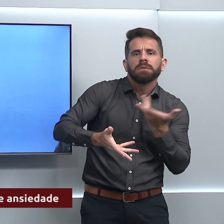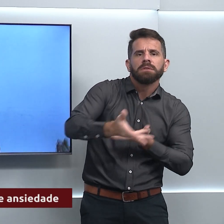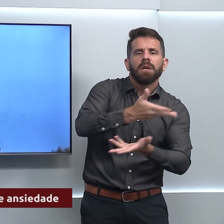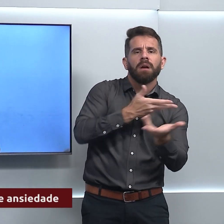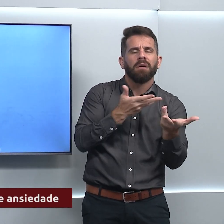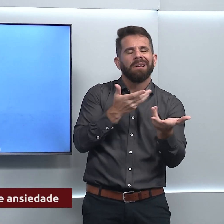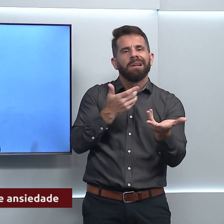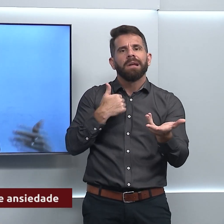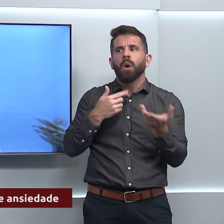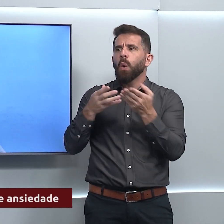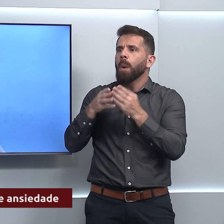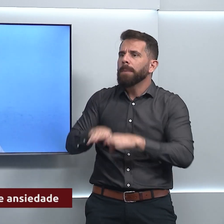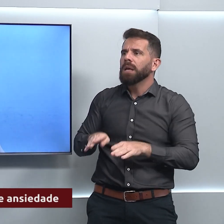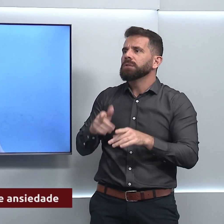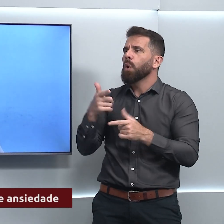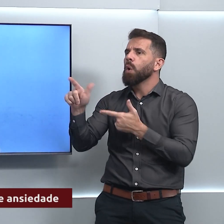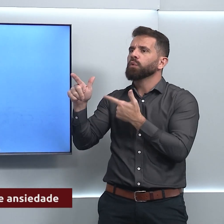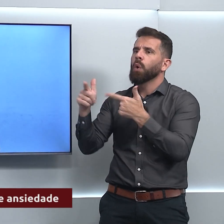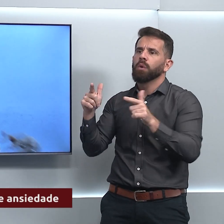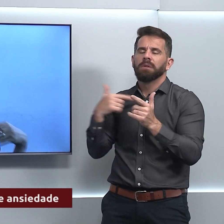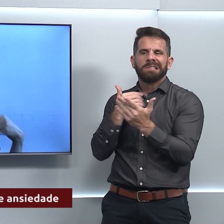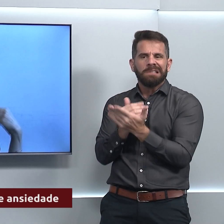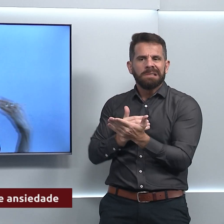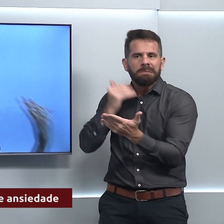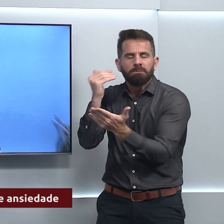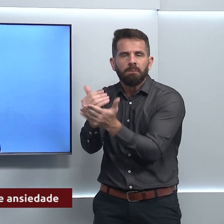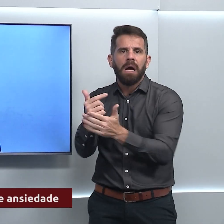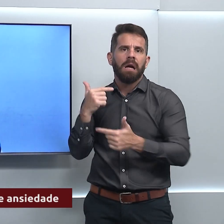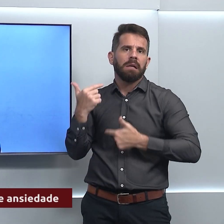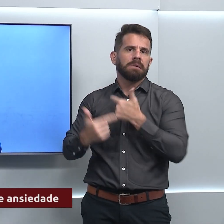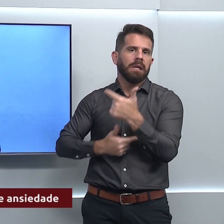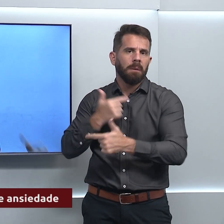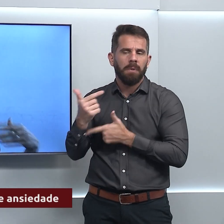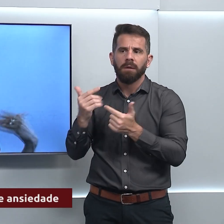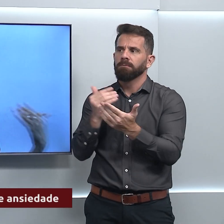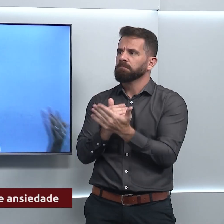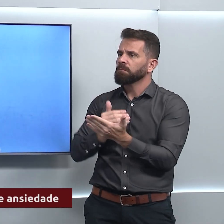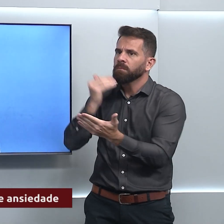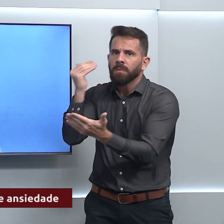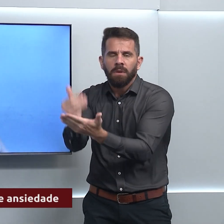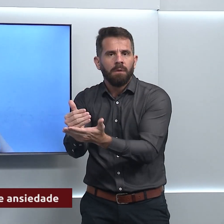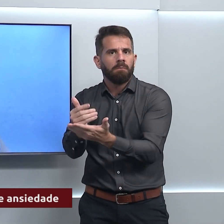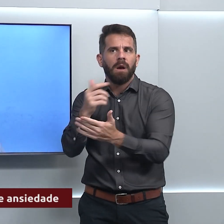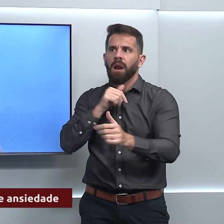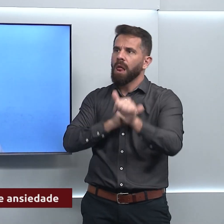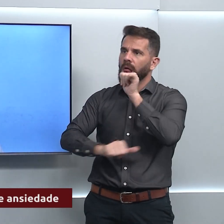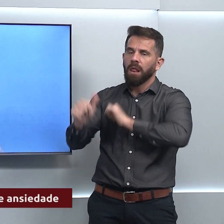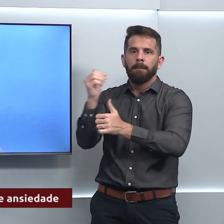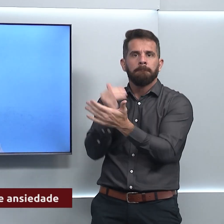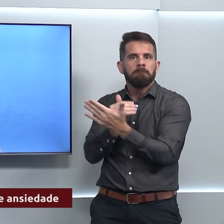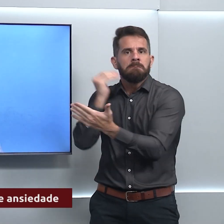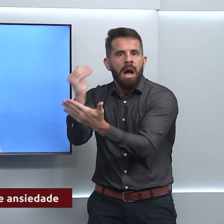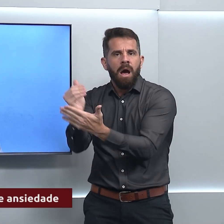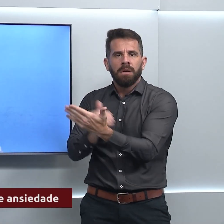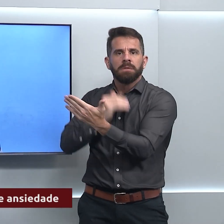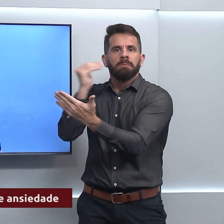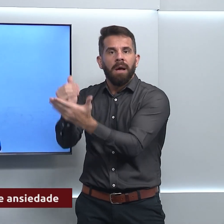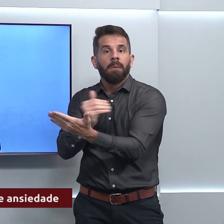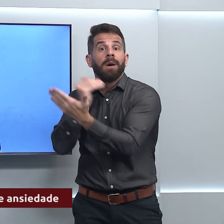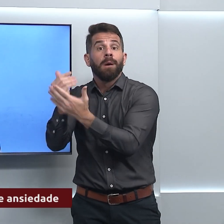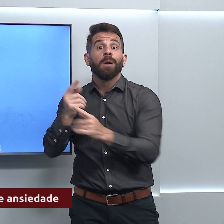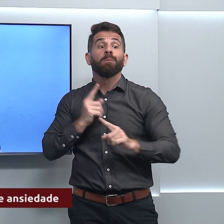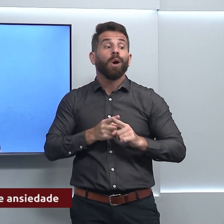acabo compensando isso com excesso de trabalho, com excesso de alimentação, com excesso de bebidas, né? Então tudo isso